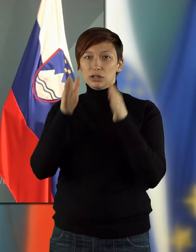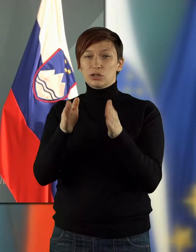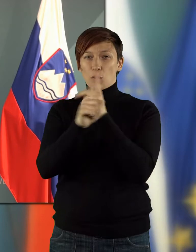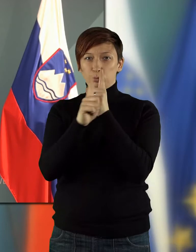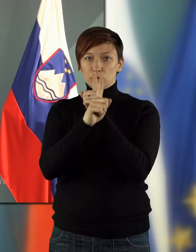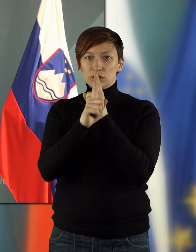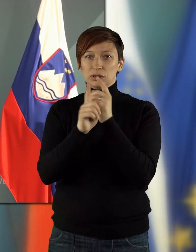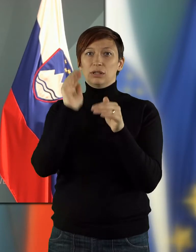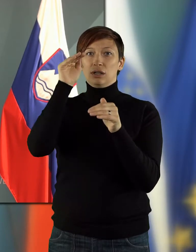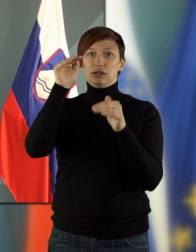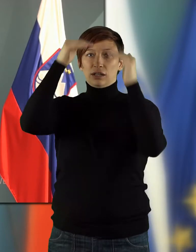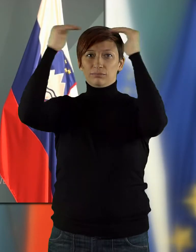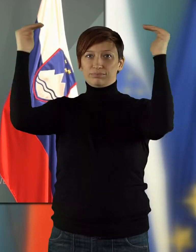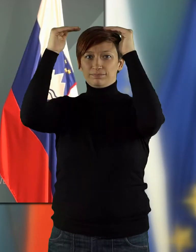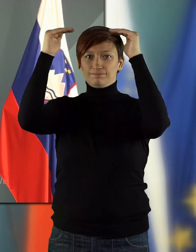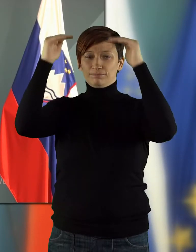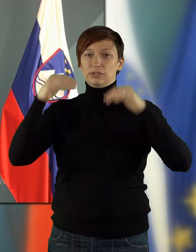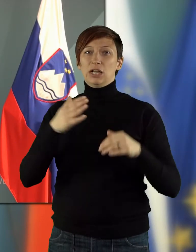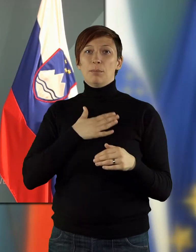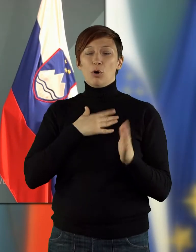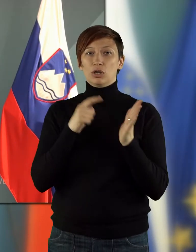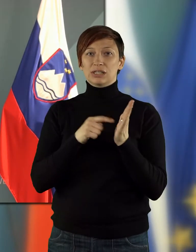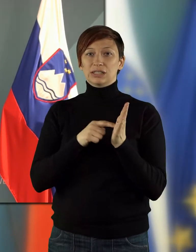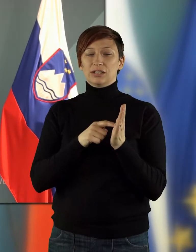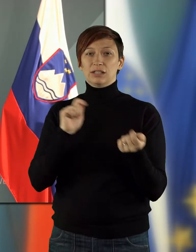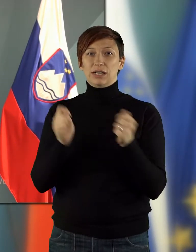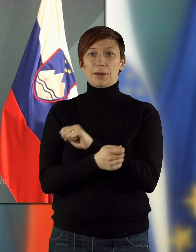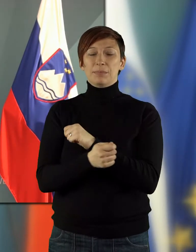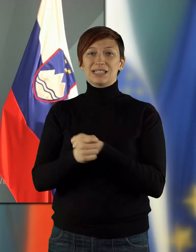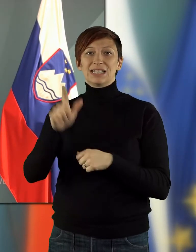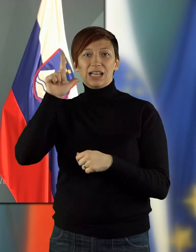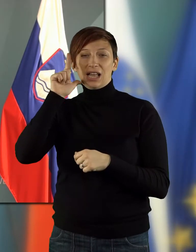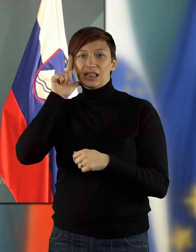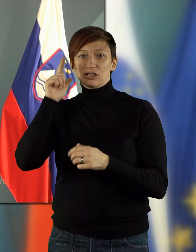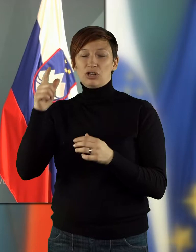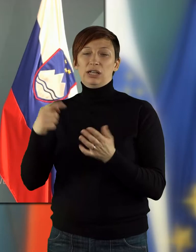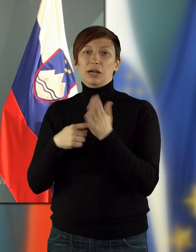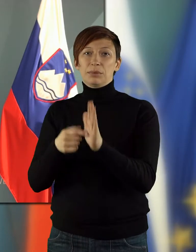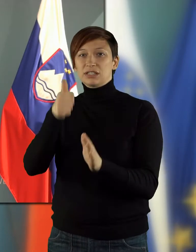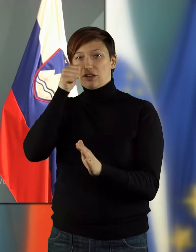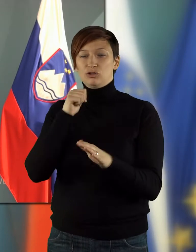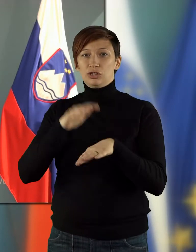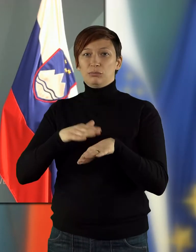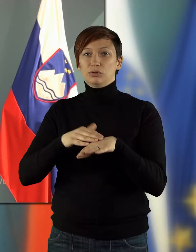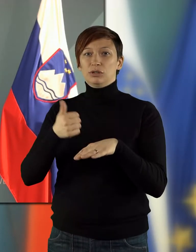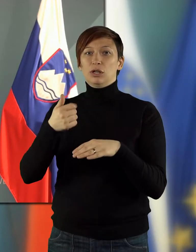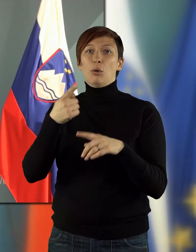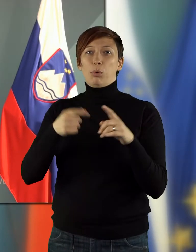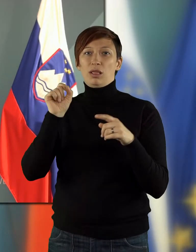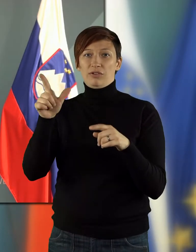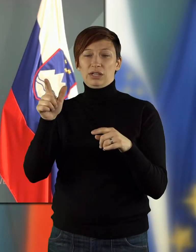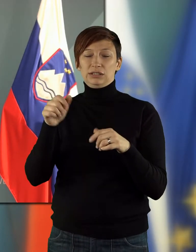stopnjo zaupnosti NATO Restricted. Na mojo zahtevo mi je namestnik načelnika predstavil poročilo včeraj